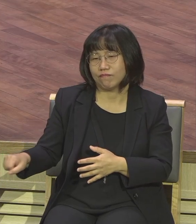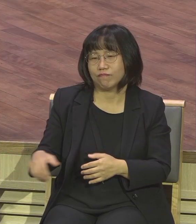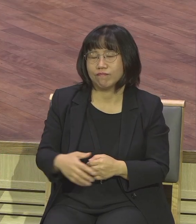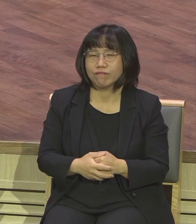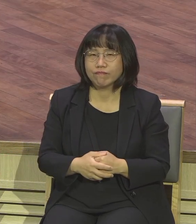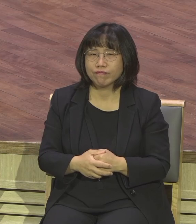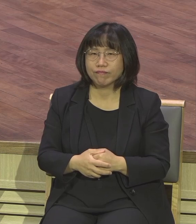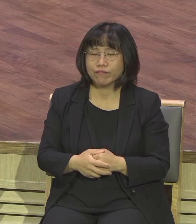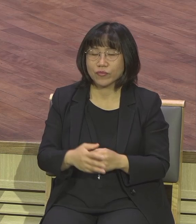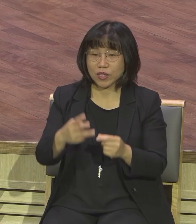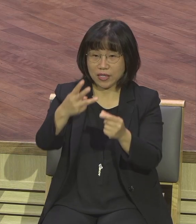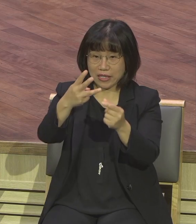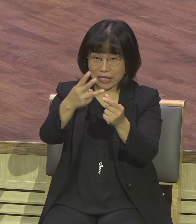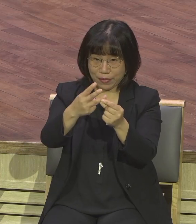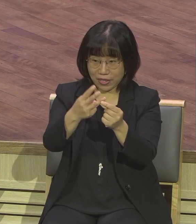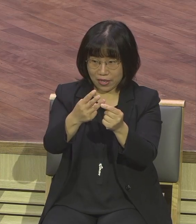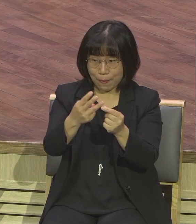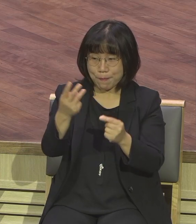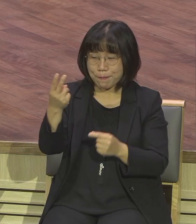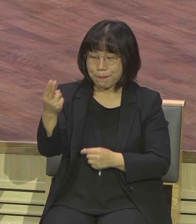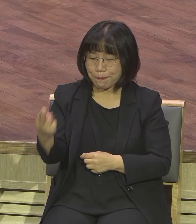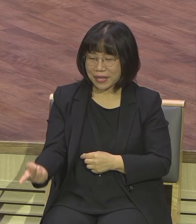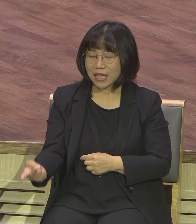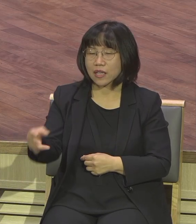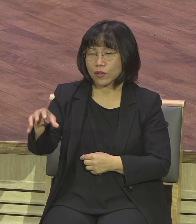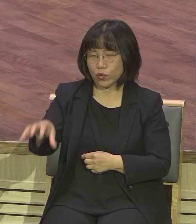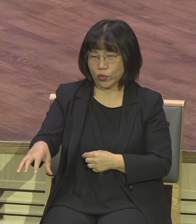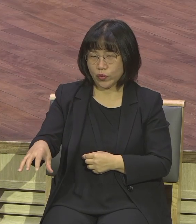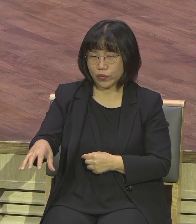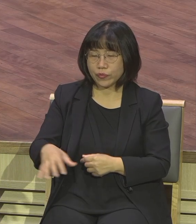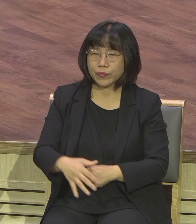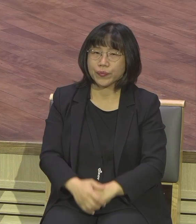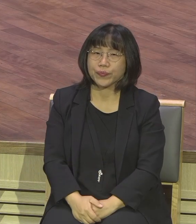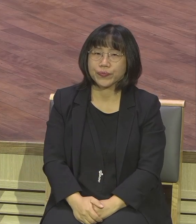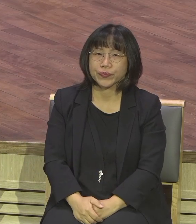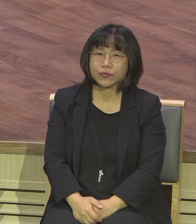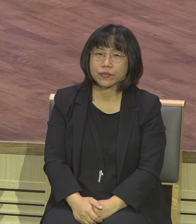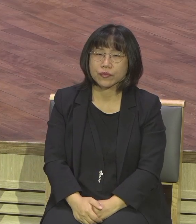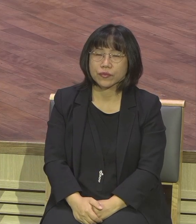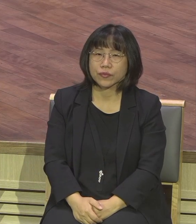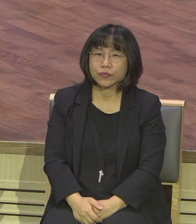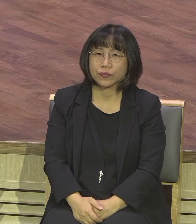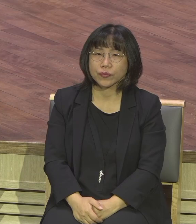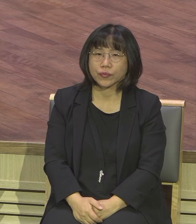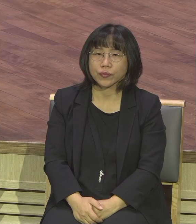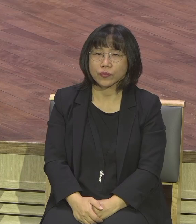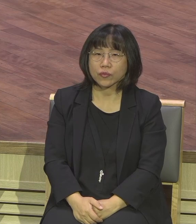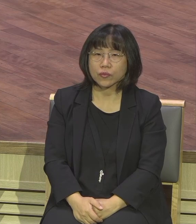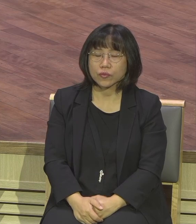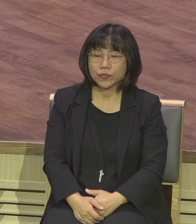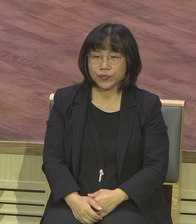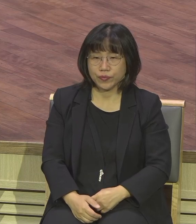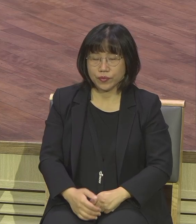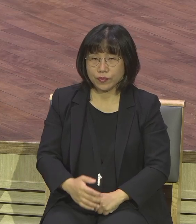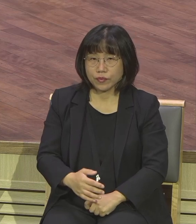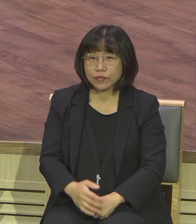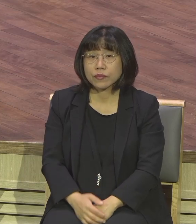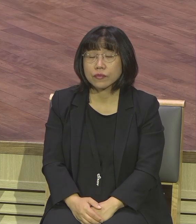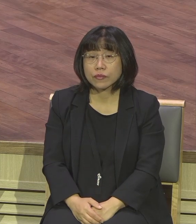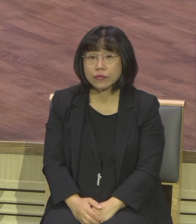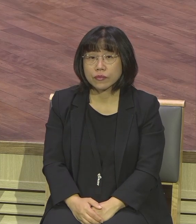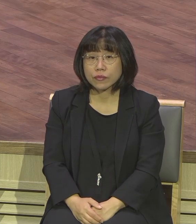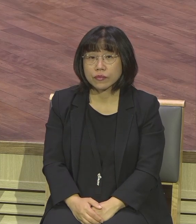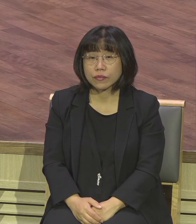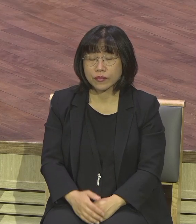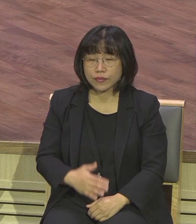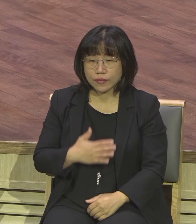세 번째로는 빈 곳을 받아, 빈 곳. 빈 곳. 그 자기가 하는